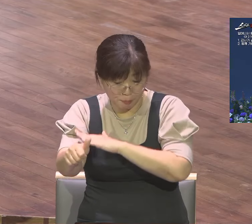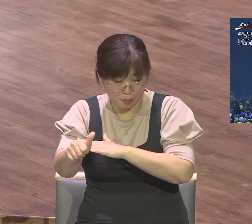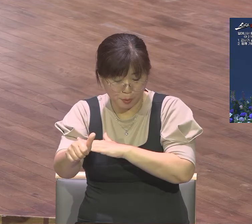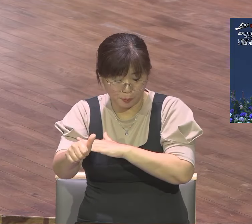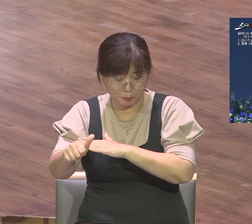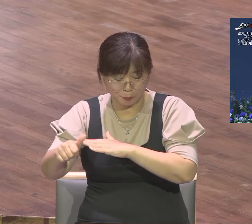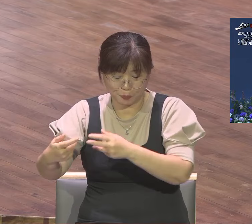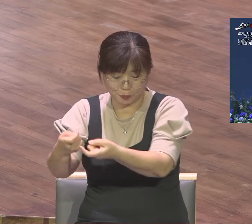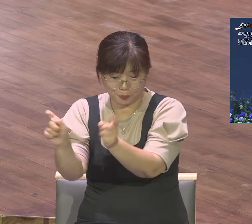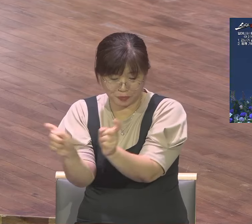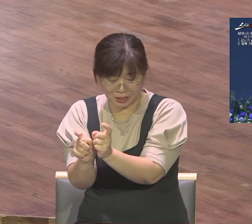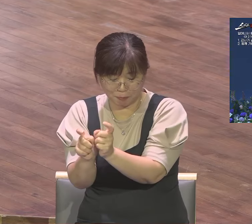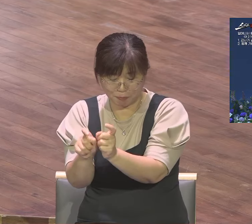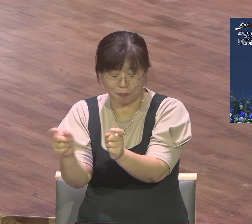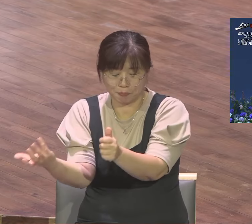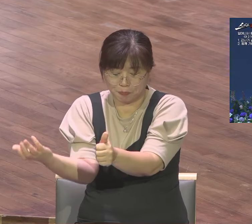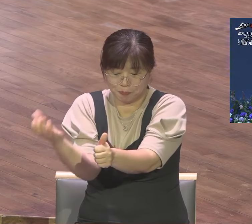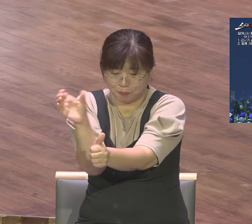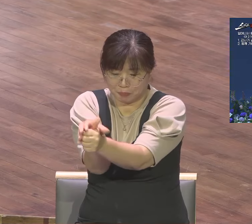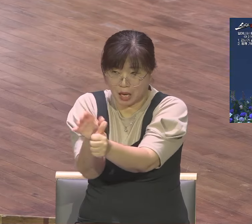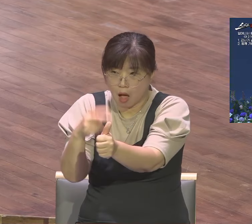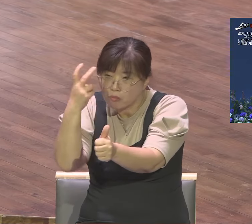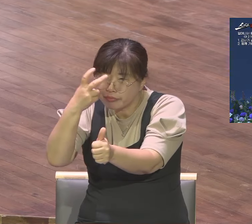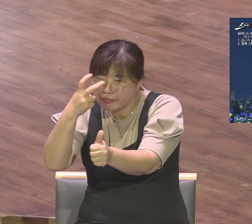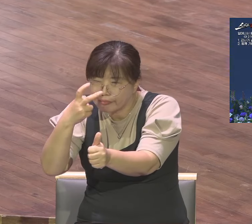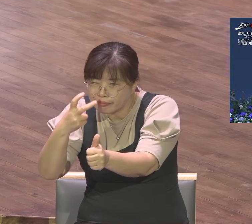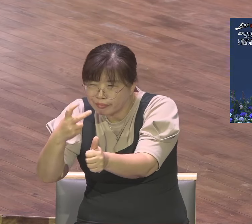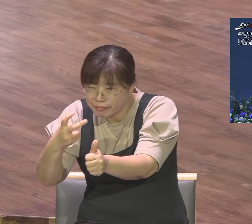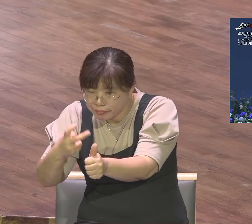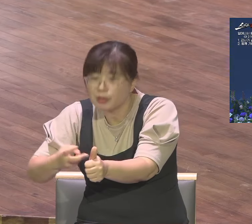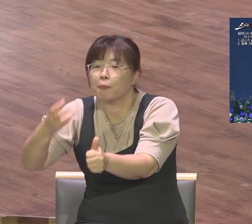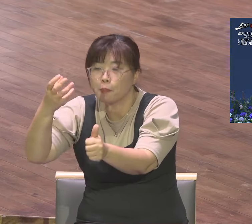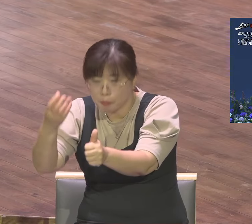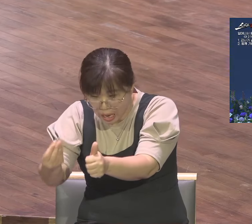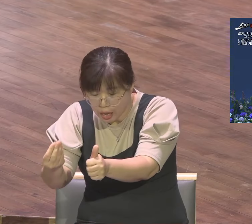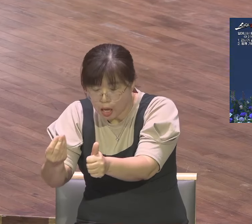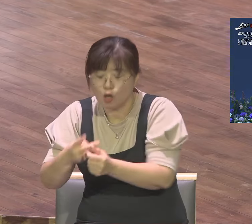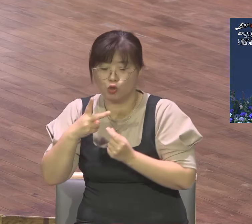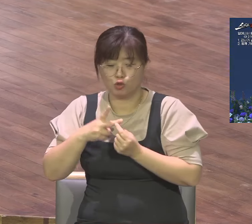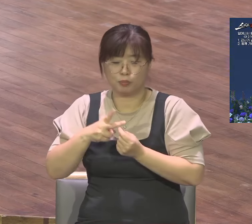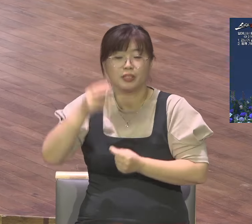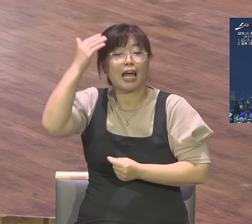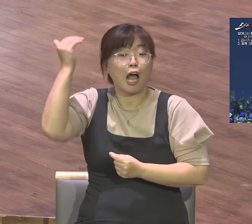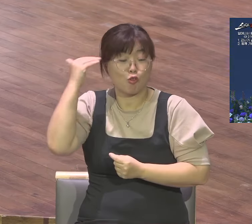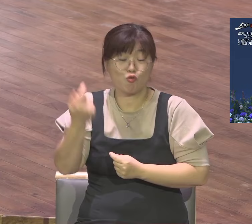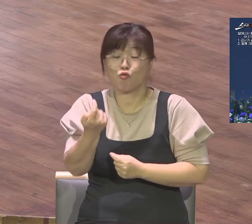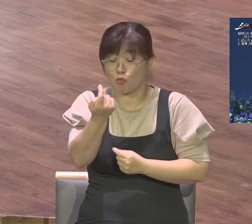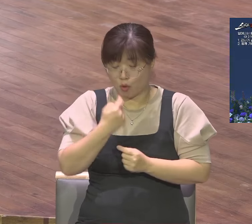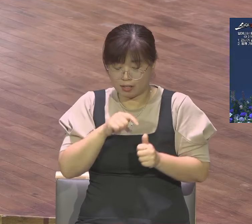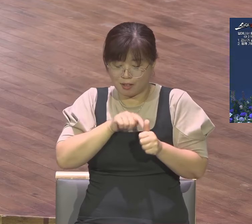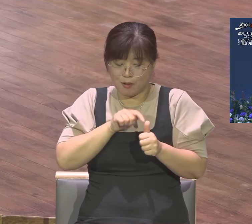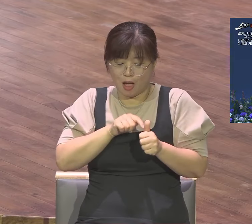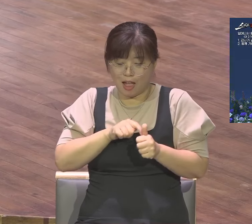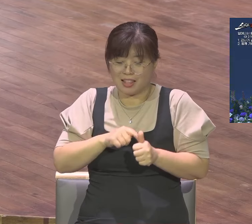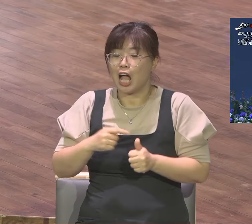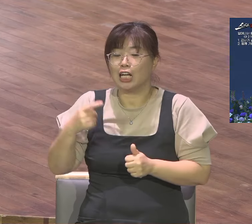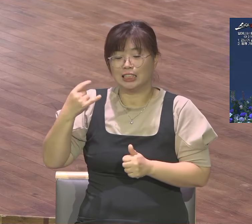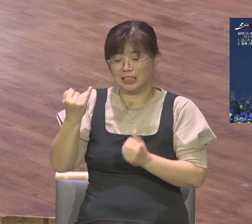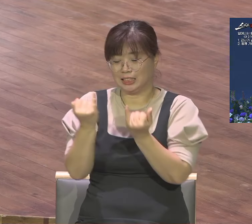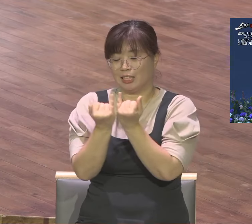와서 여자부 감독을 맡고 이번에 값진 결과를 맺었는데 오 감독이 이 이유를 이렇게